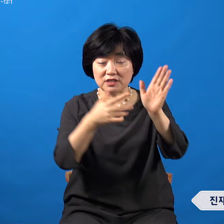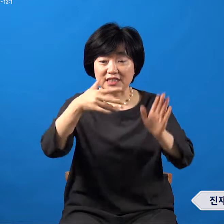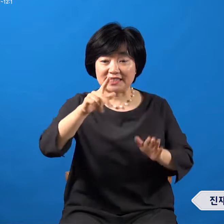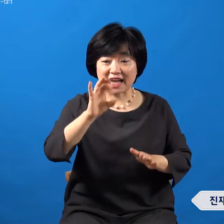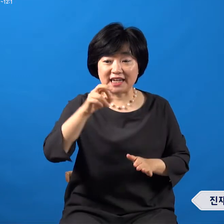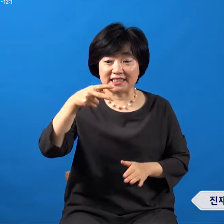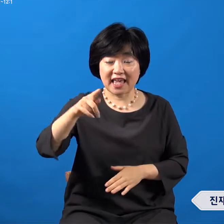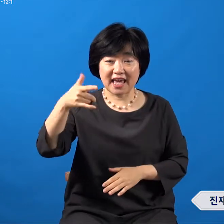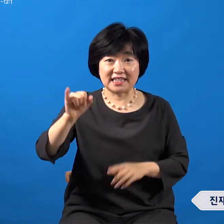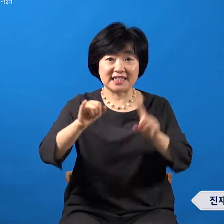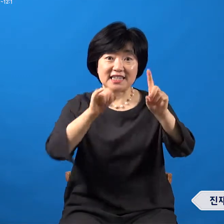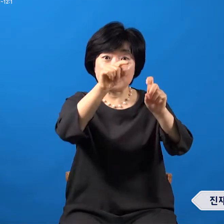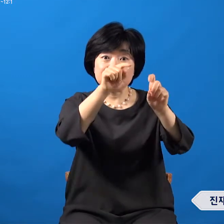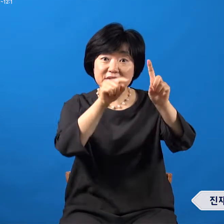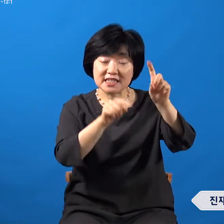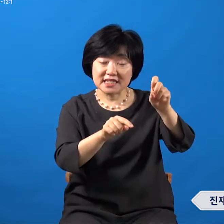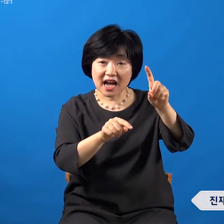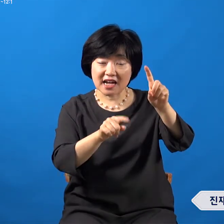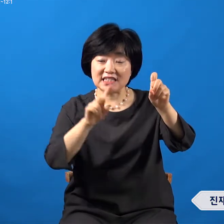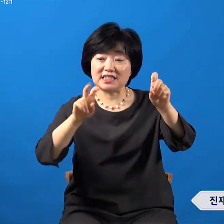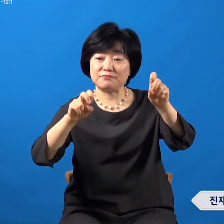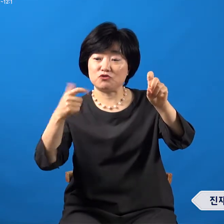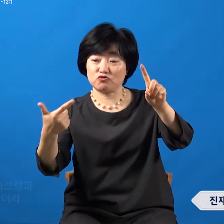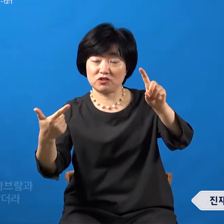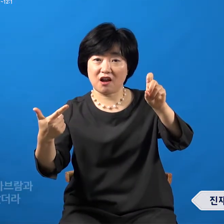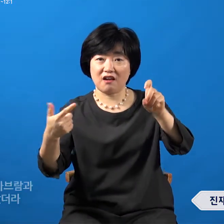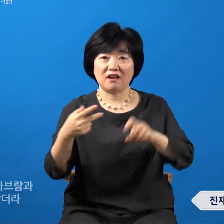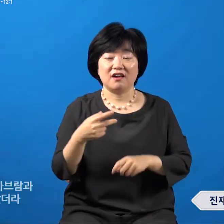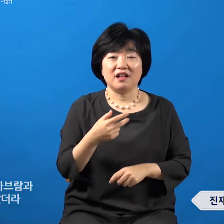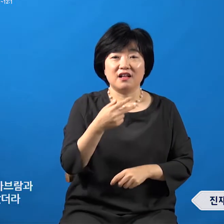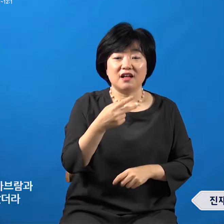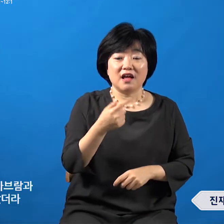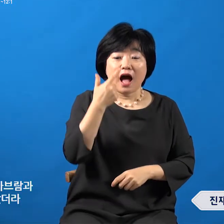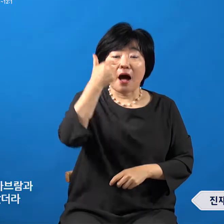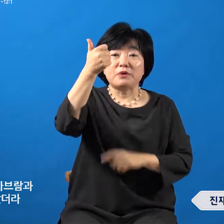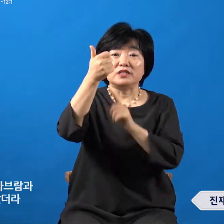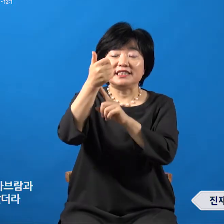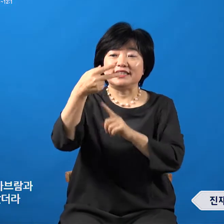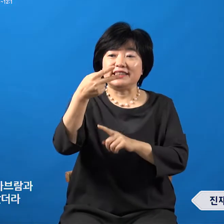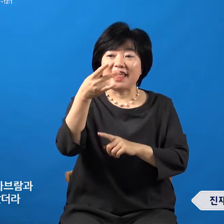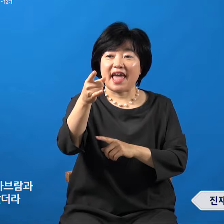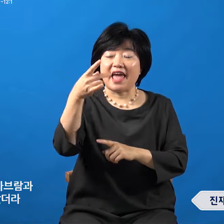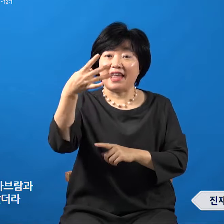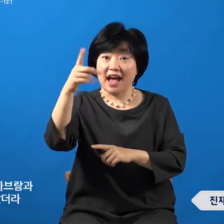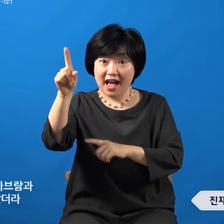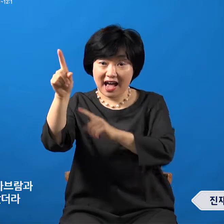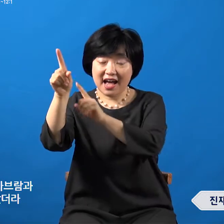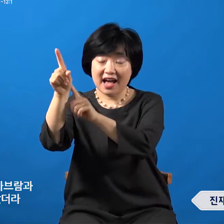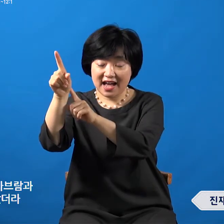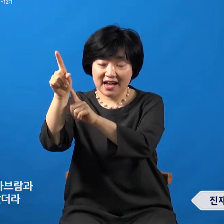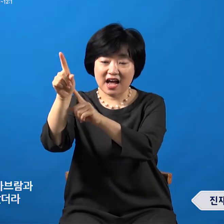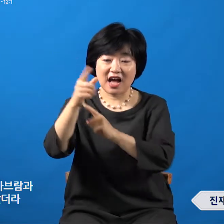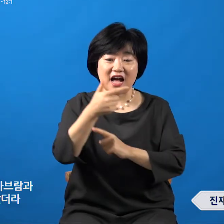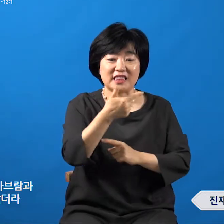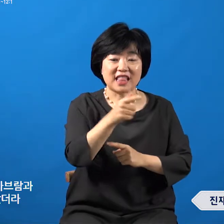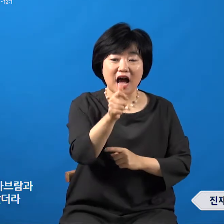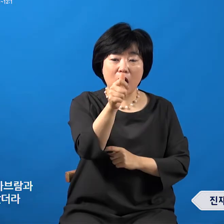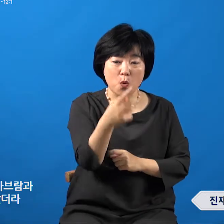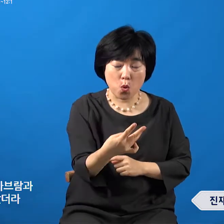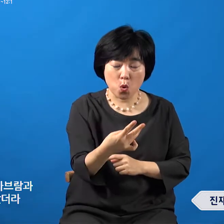창세기 11장 26절 말씀입니다. 데라는 70세의 아브라함과 나홀과